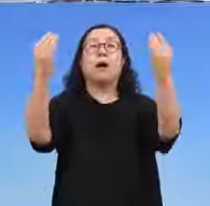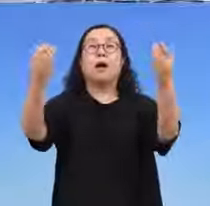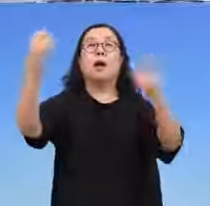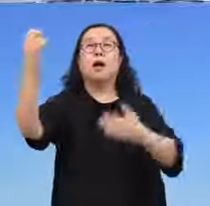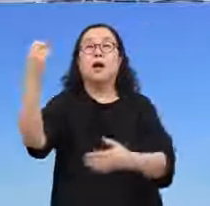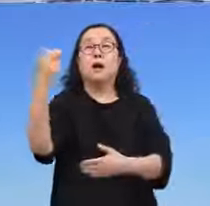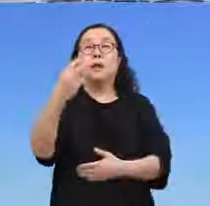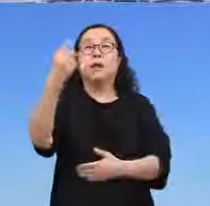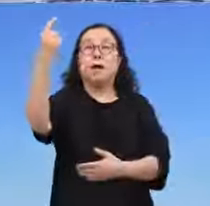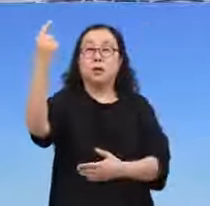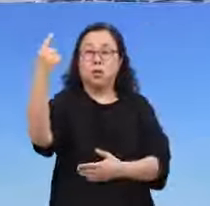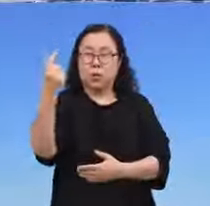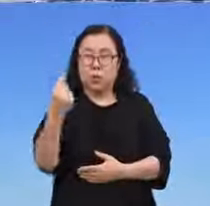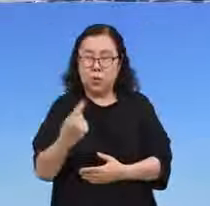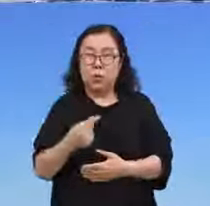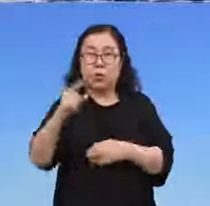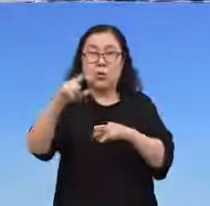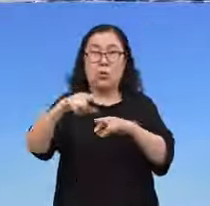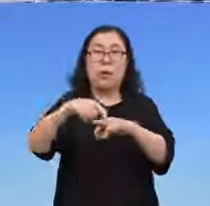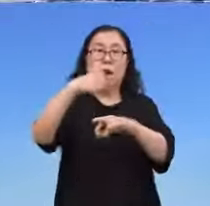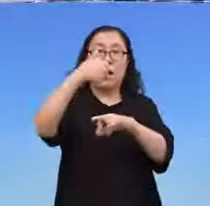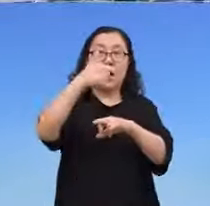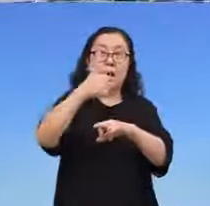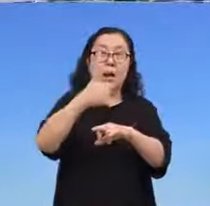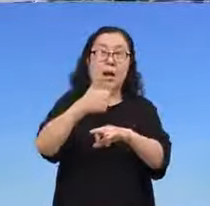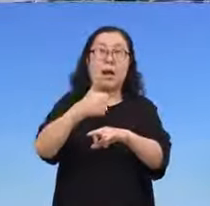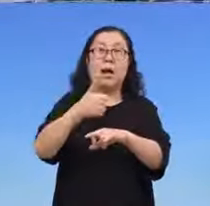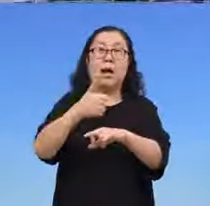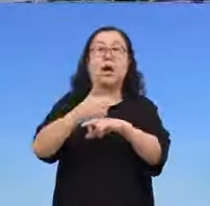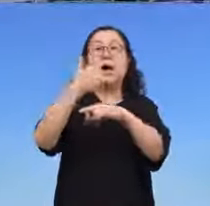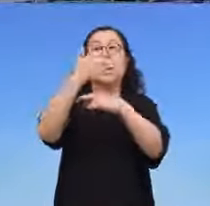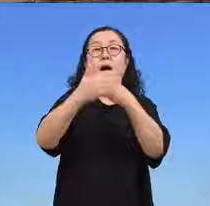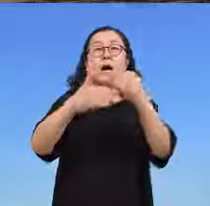찬양합니다. 다시 오실 왕 여호와께